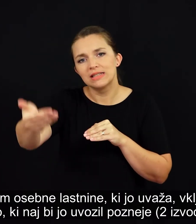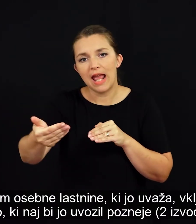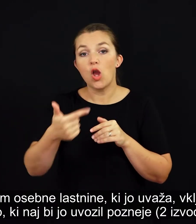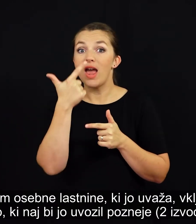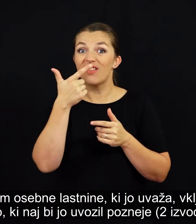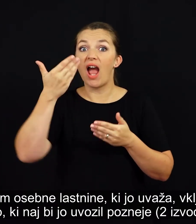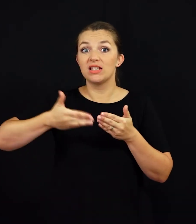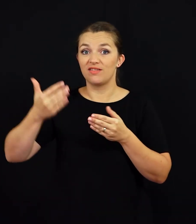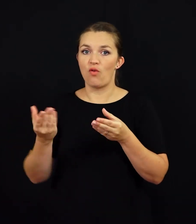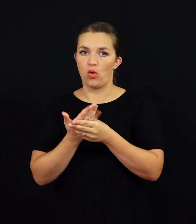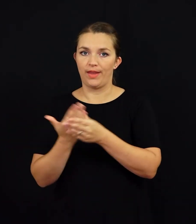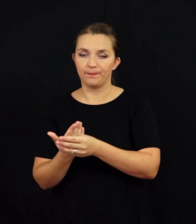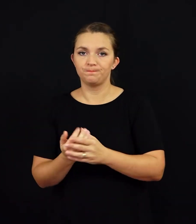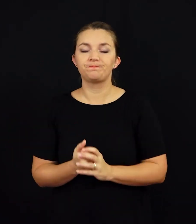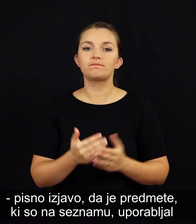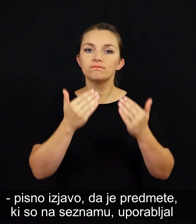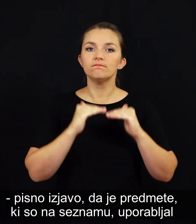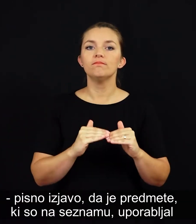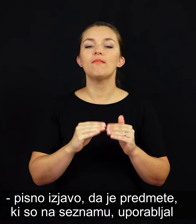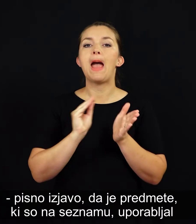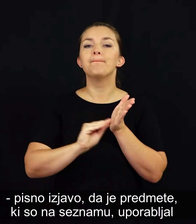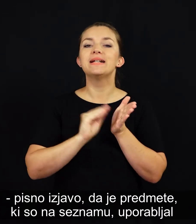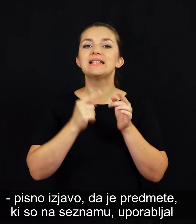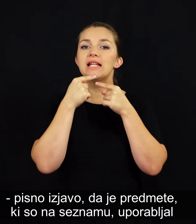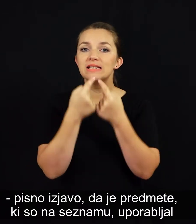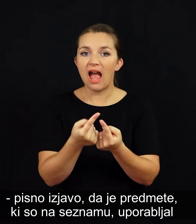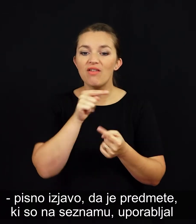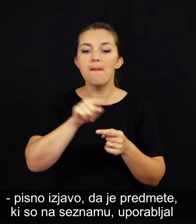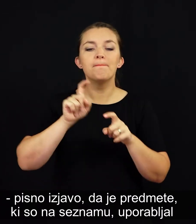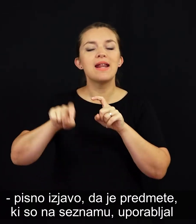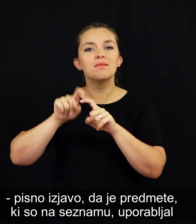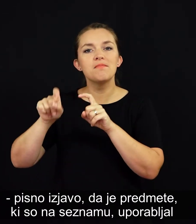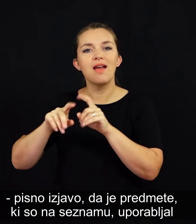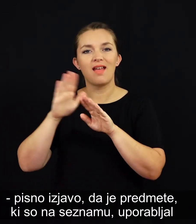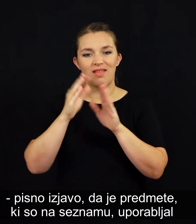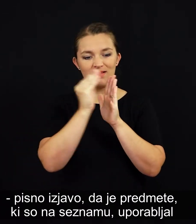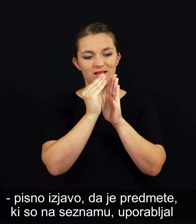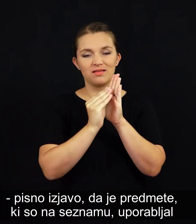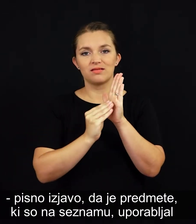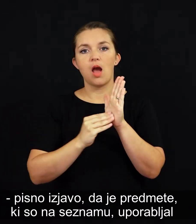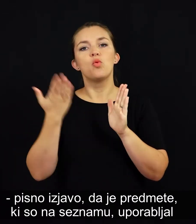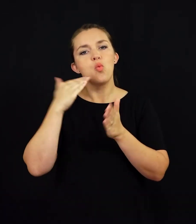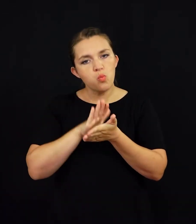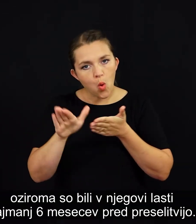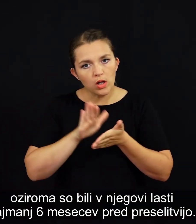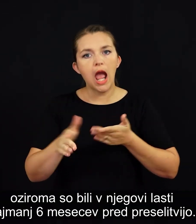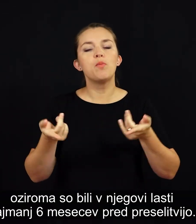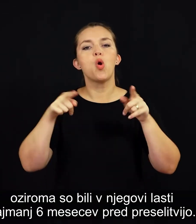izvoda, pisno izjavo, da je predmete, ki so na seznamu, uporabljal oziroma so bili v